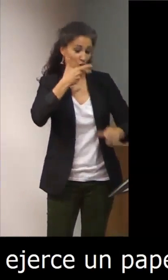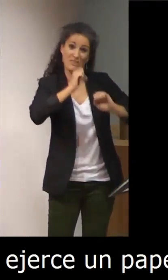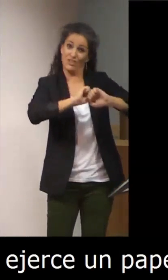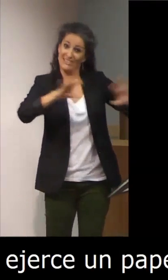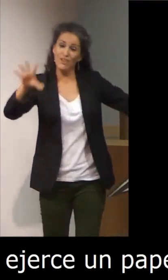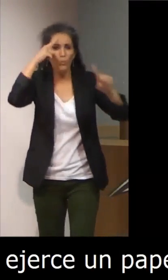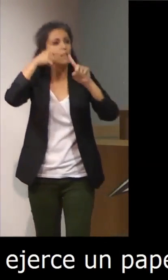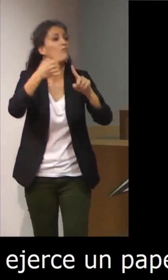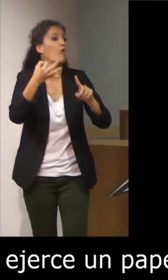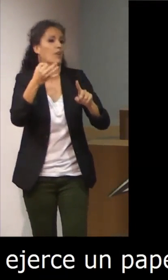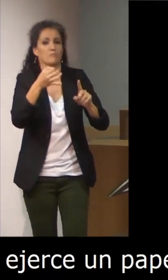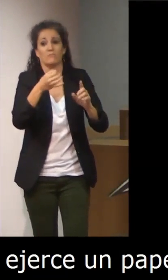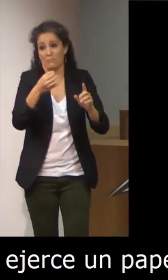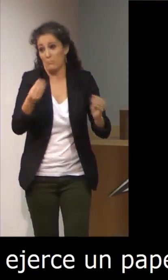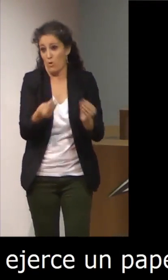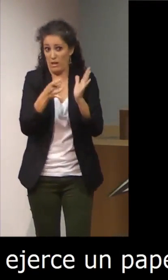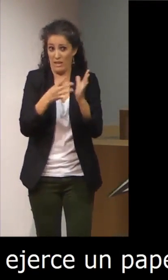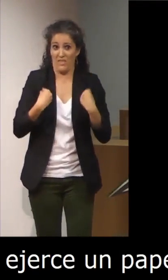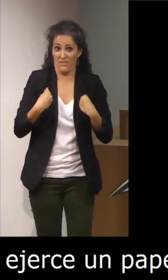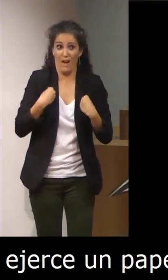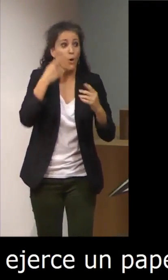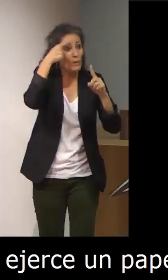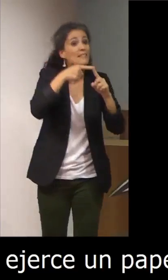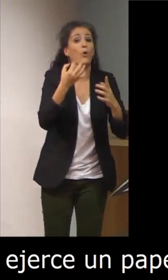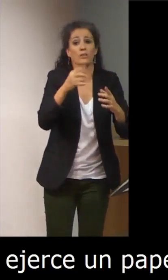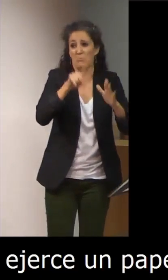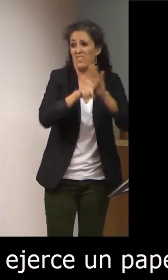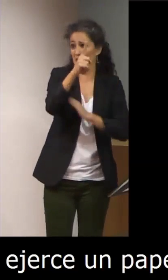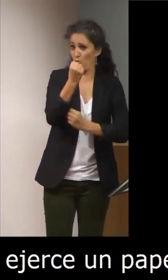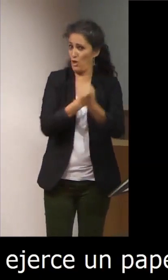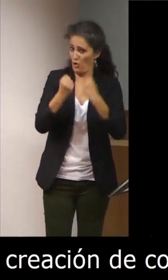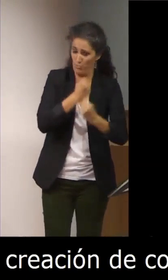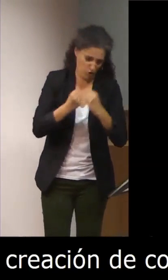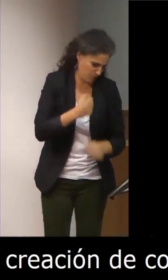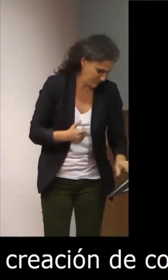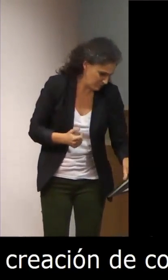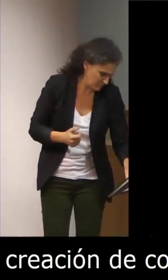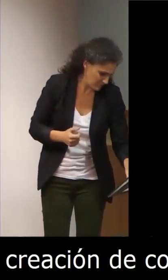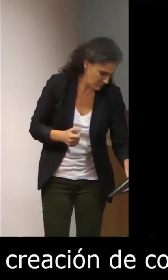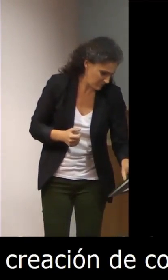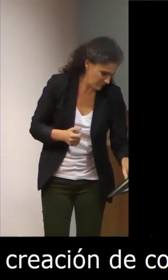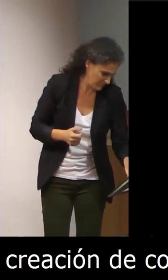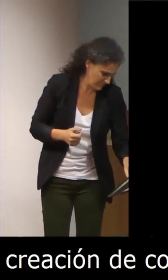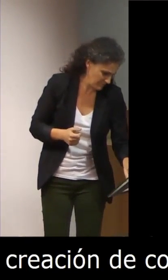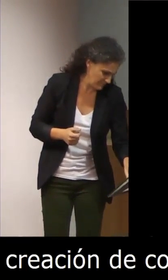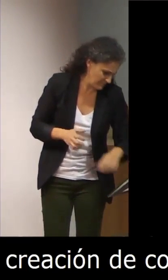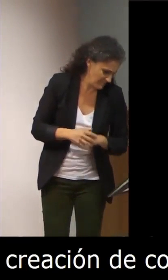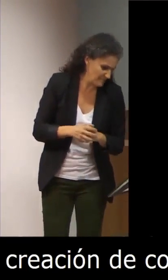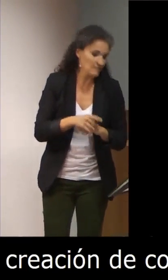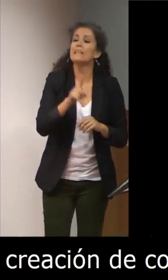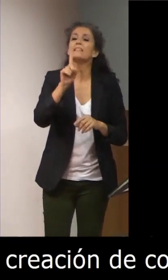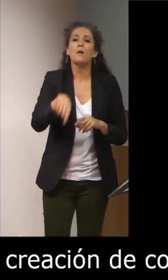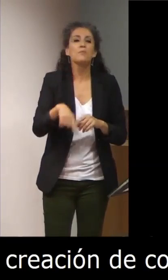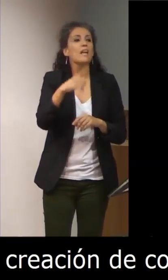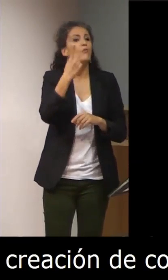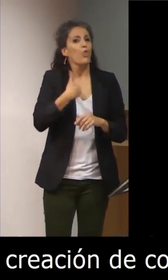cultura esa transmisión de cultura redunda favorablemente en la mejora de la calidad de vida y del